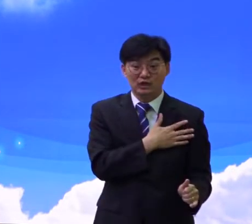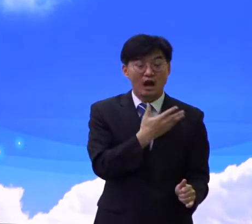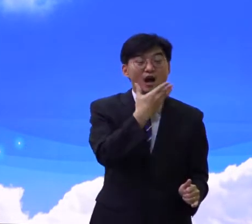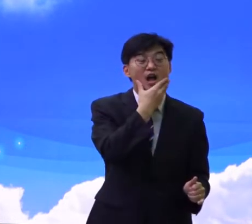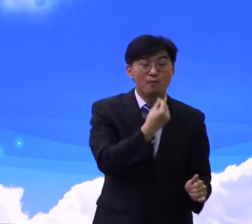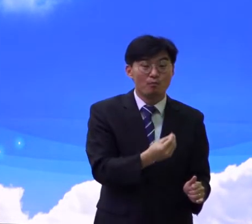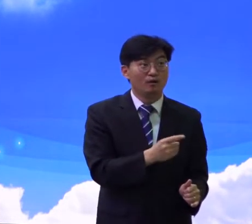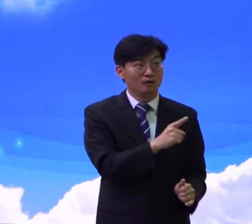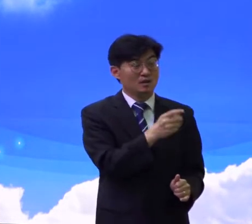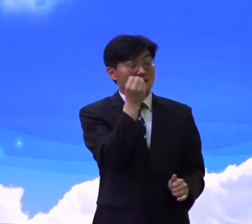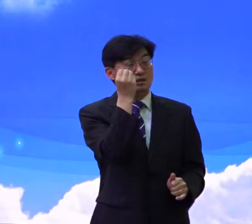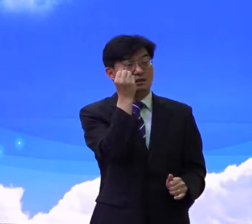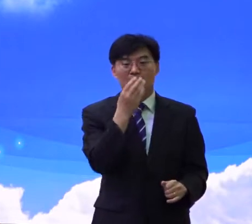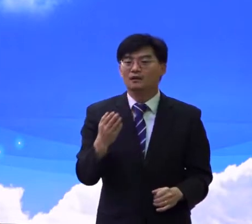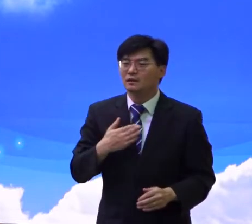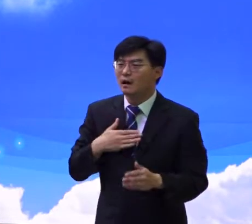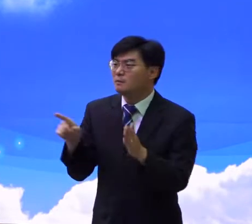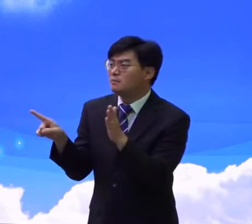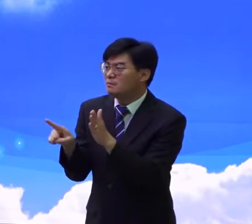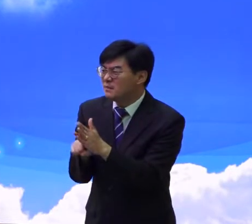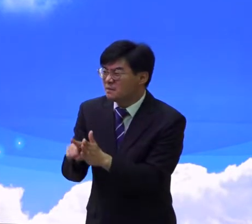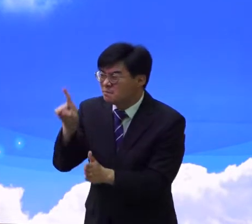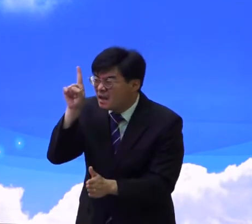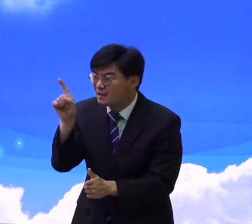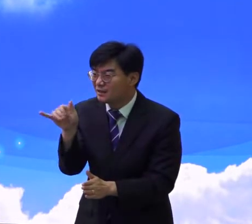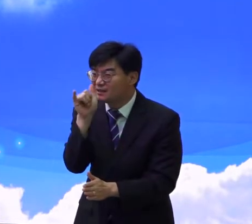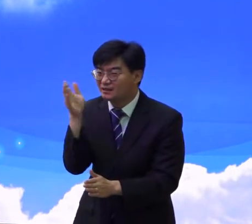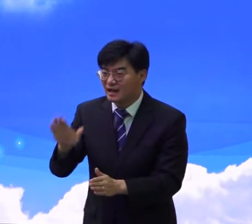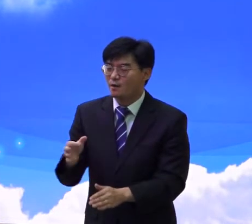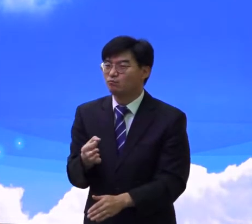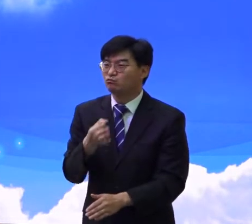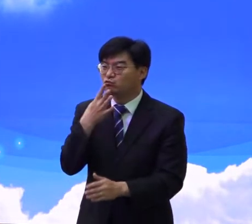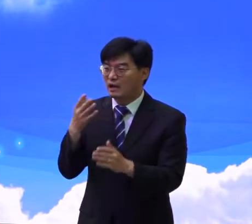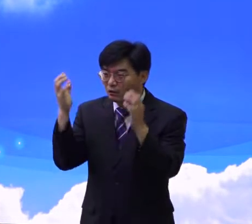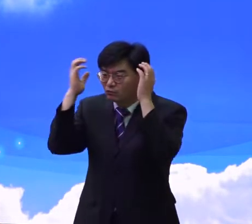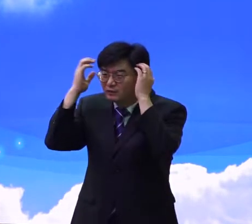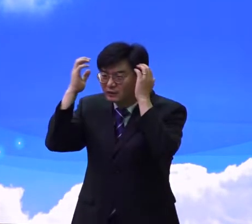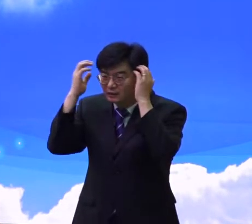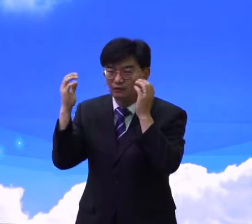흔들렸고, 그의 신앙마저도 어떤 때는 바닥으로 추락했습니다.